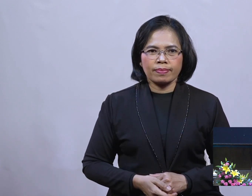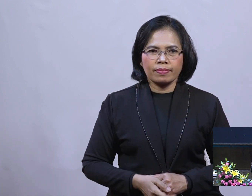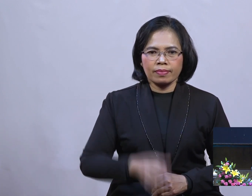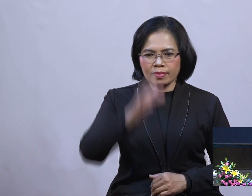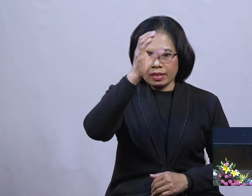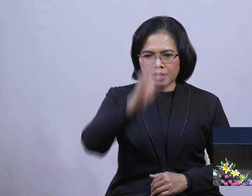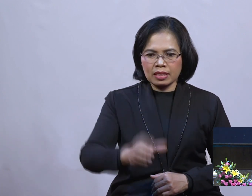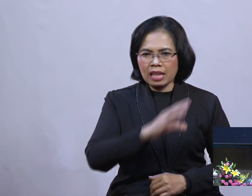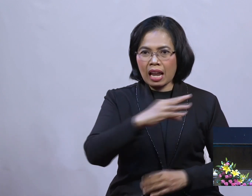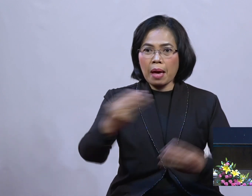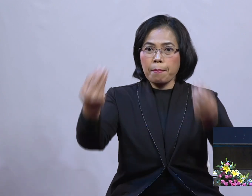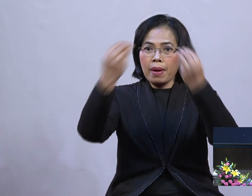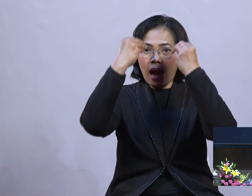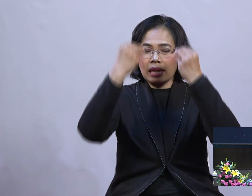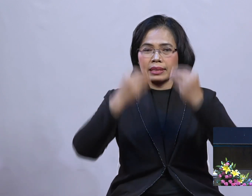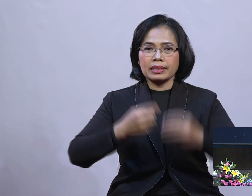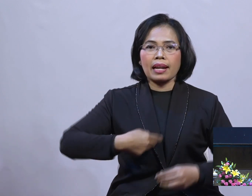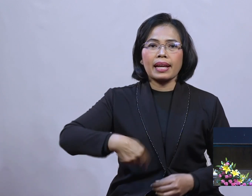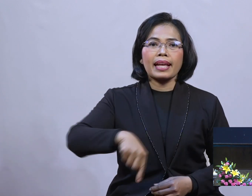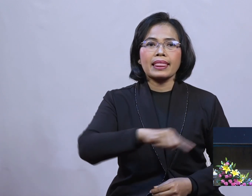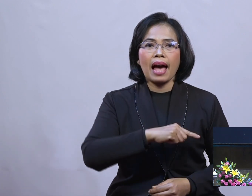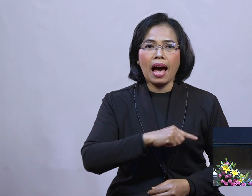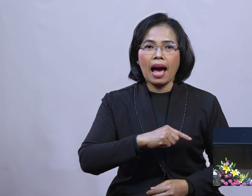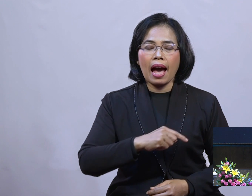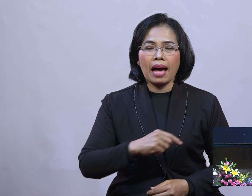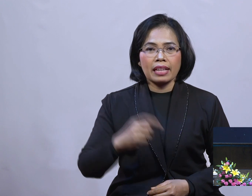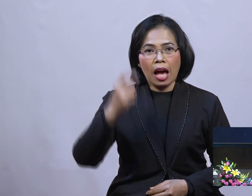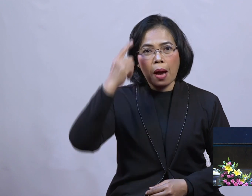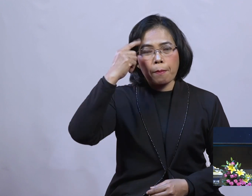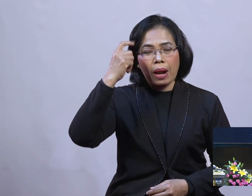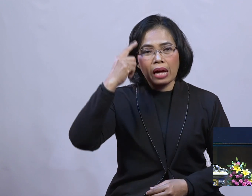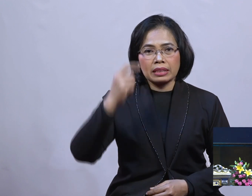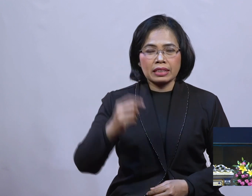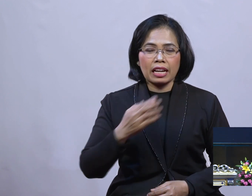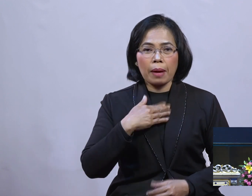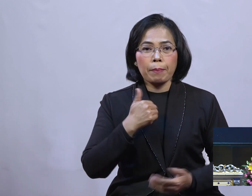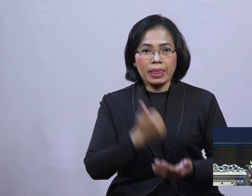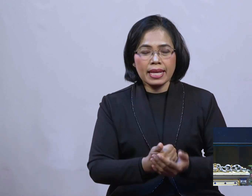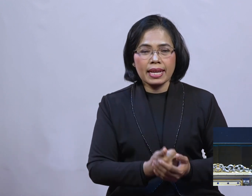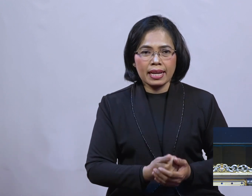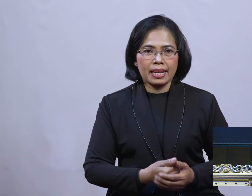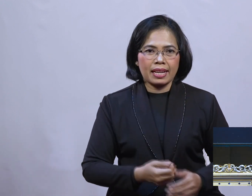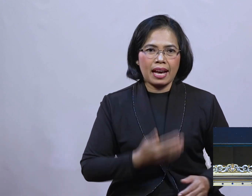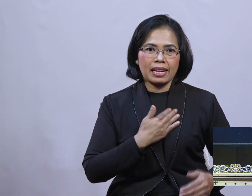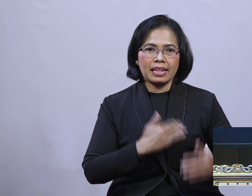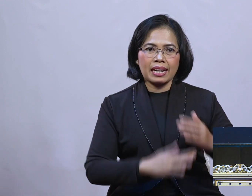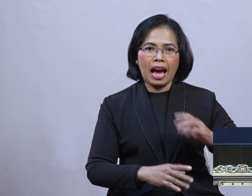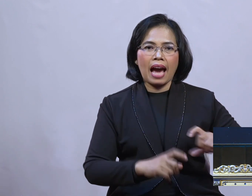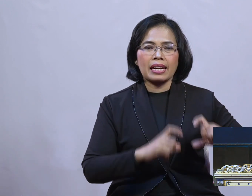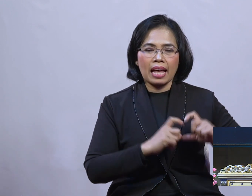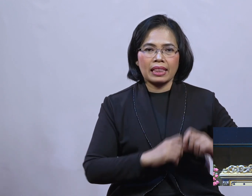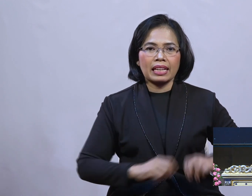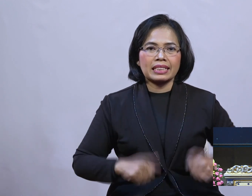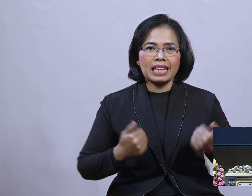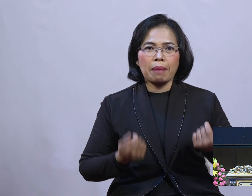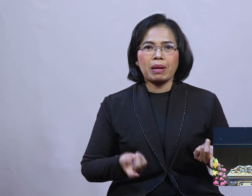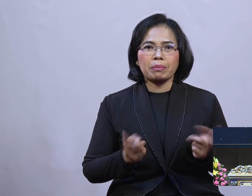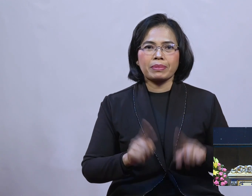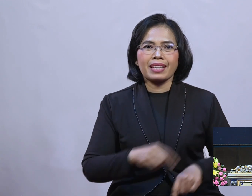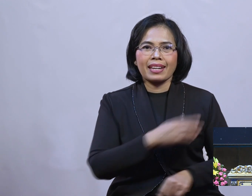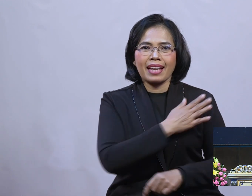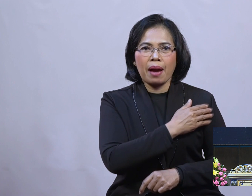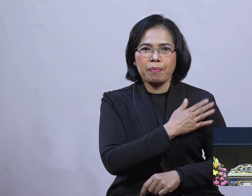salib mengajar Kepada kisah pelajaran penting tentang Karena hati dan kesiapan menjadi hamba